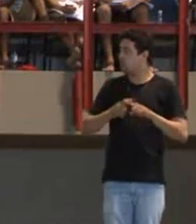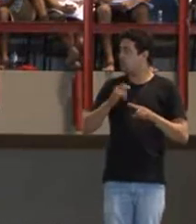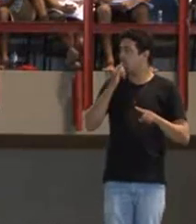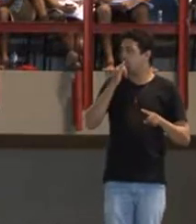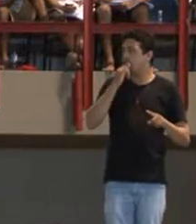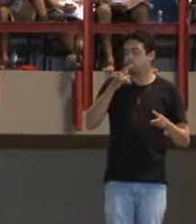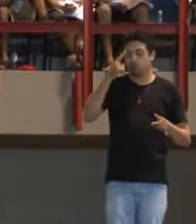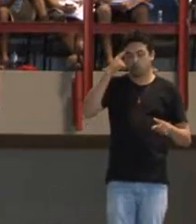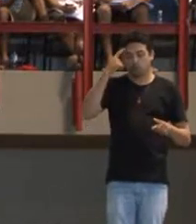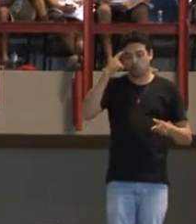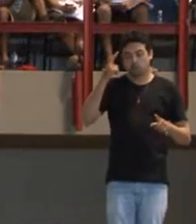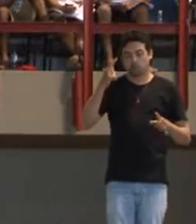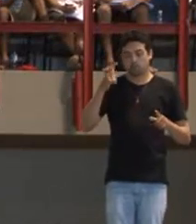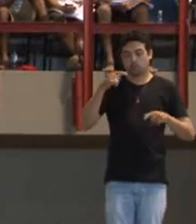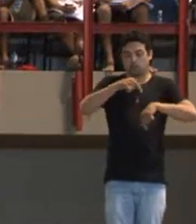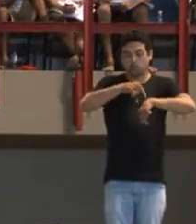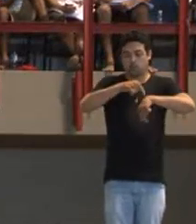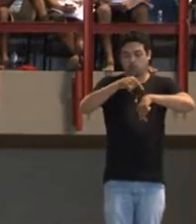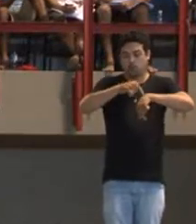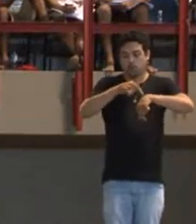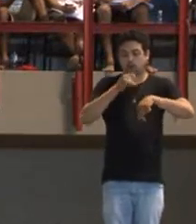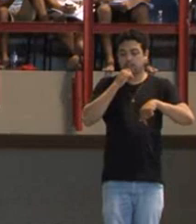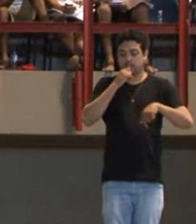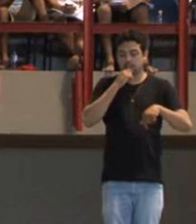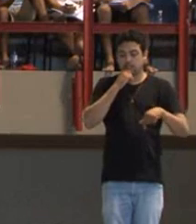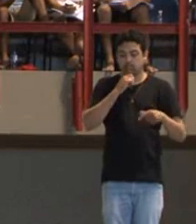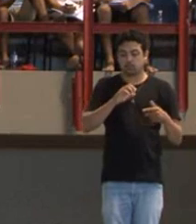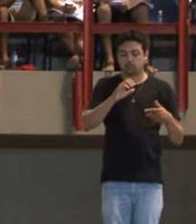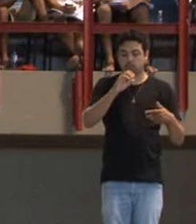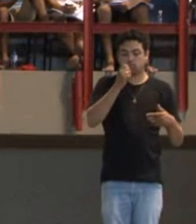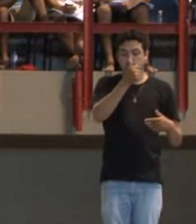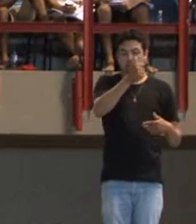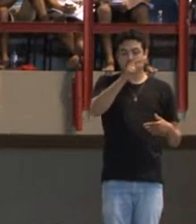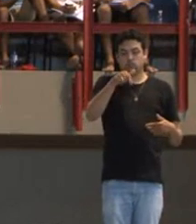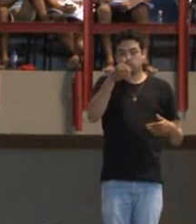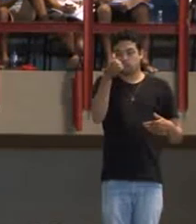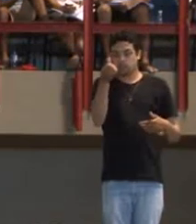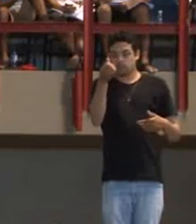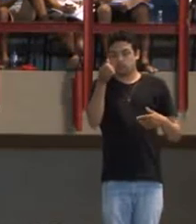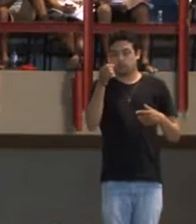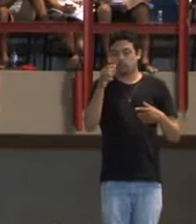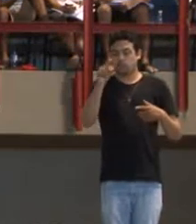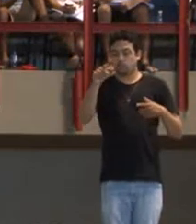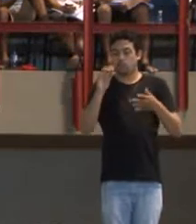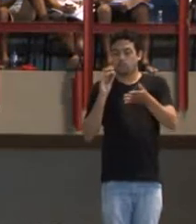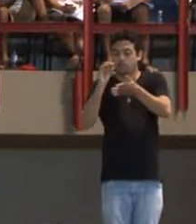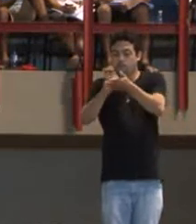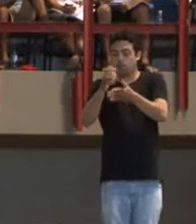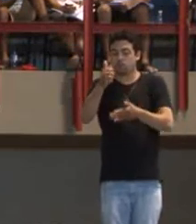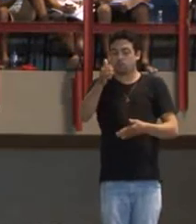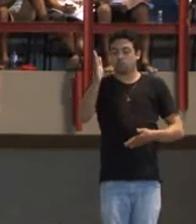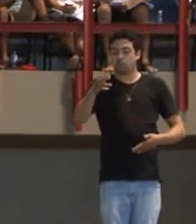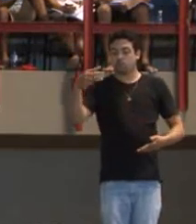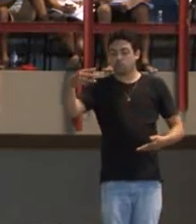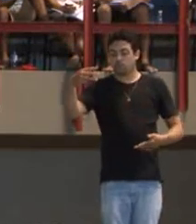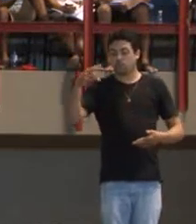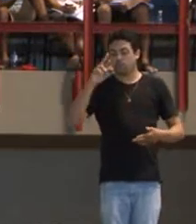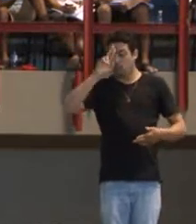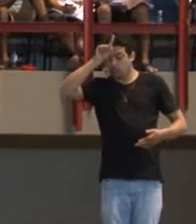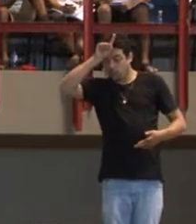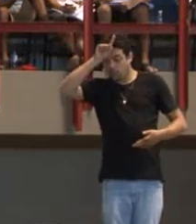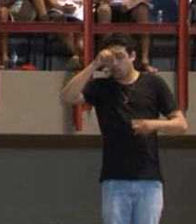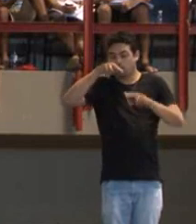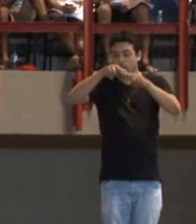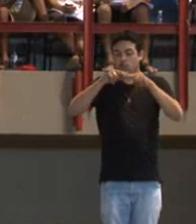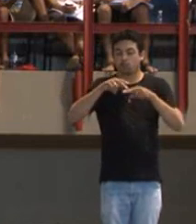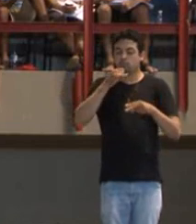me aperreio na história da hora e ao invés de escrever 1/6, eu escrevo 1/3. Às vezes a gente erra. Aí, em